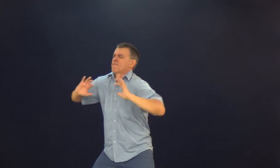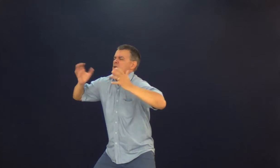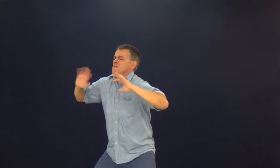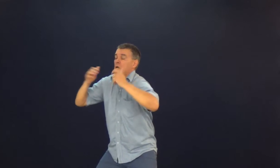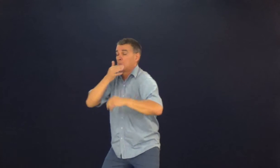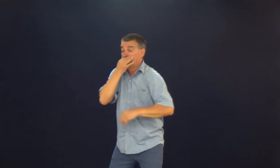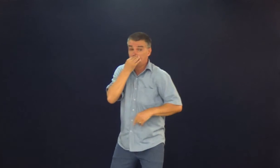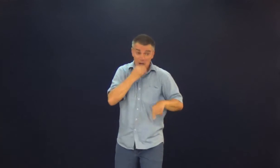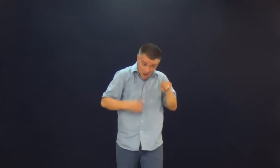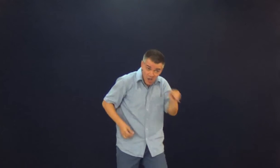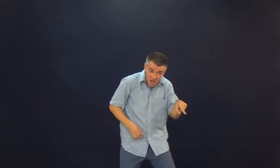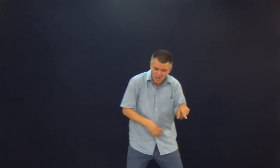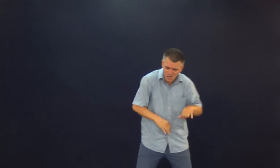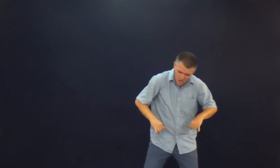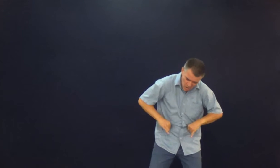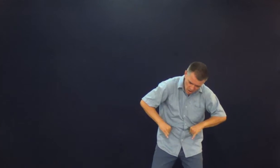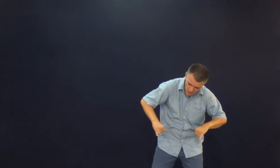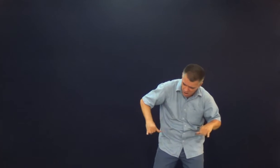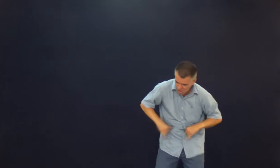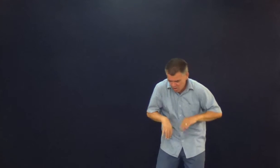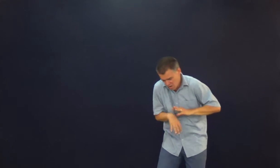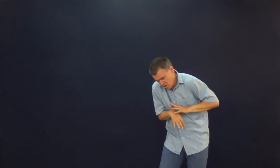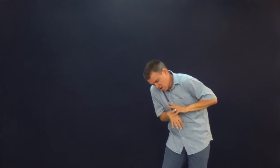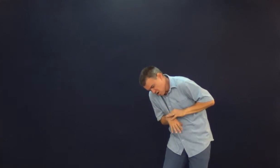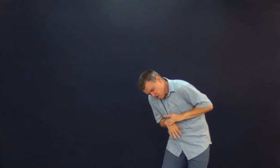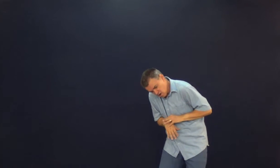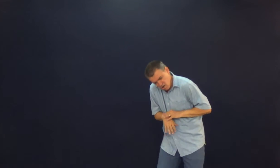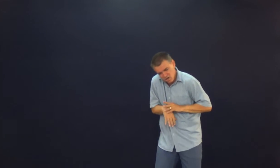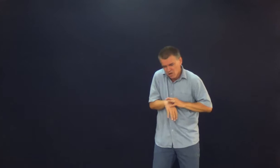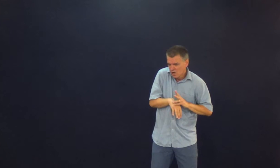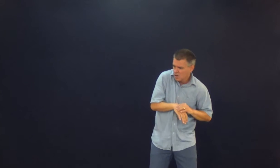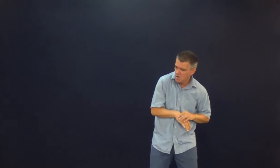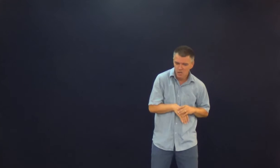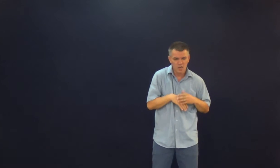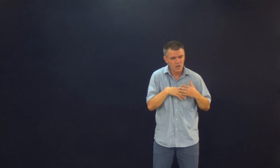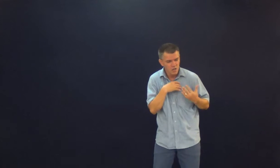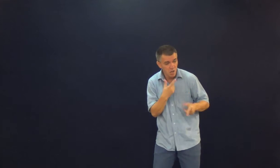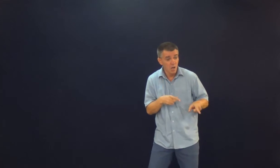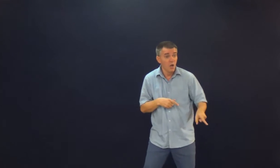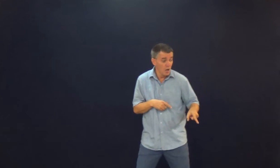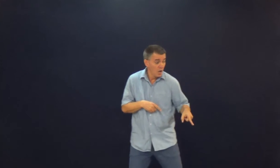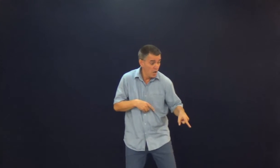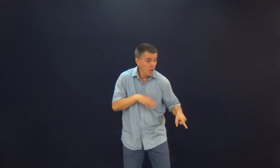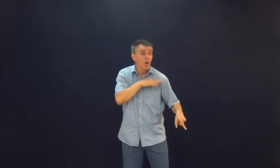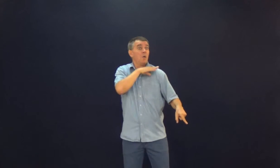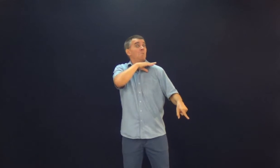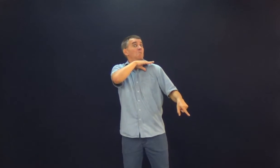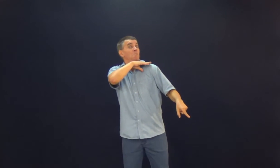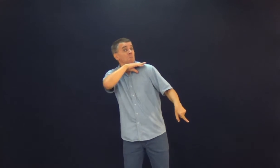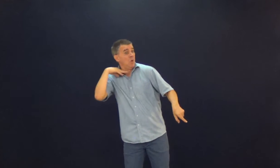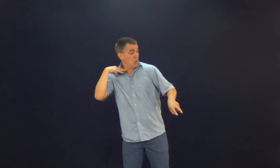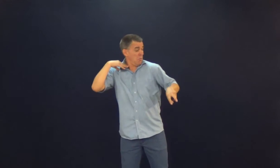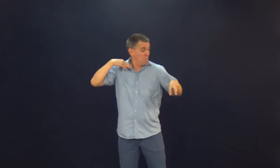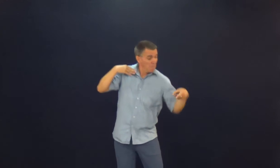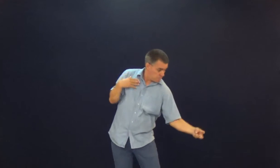se fartava o homem pobre mendigo doente né morreu